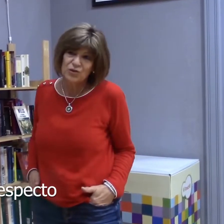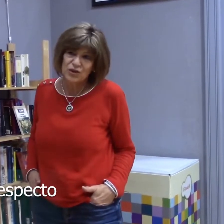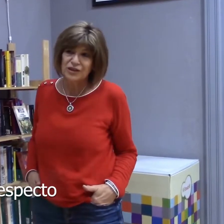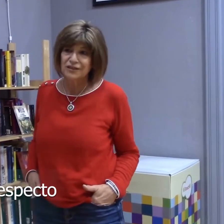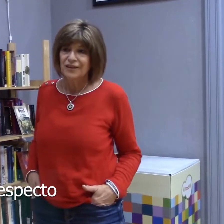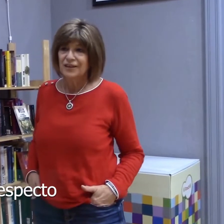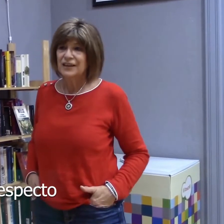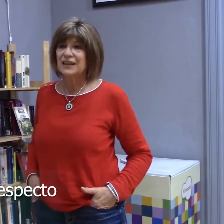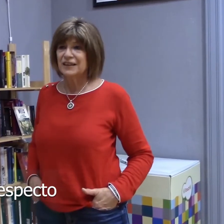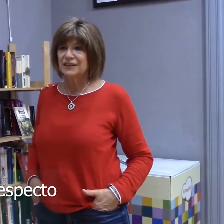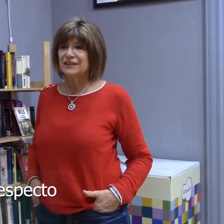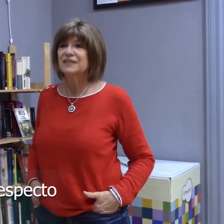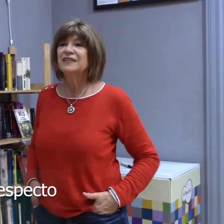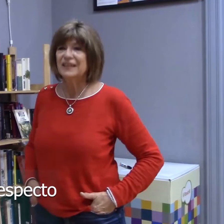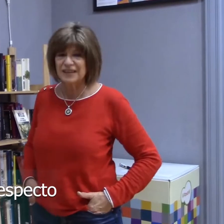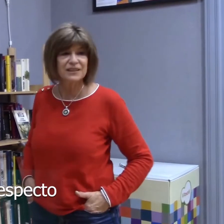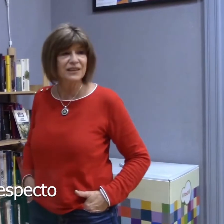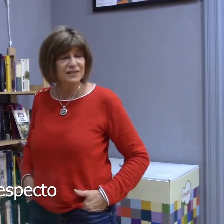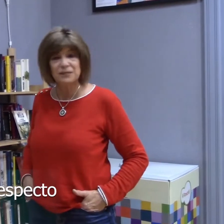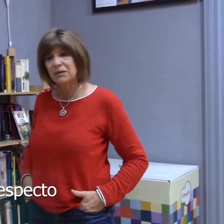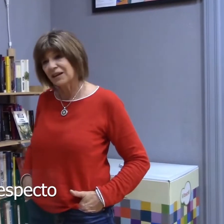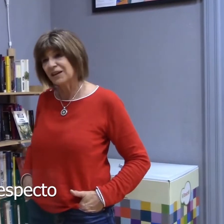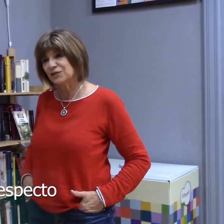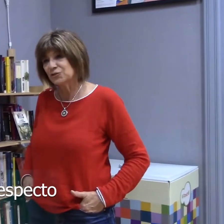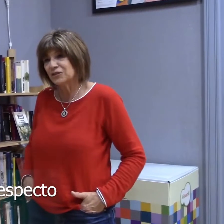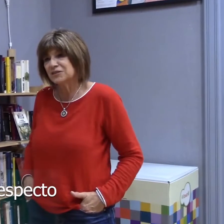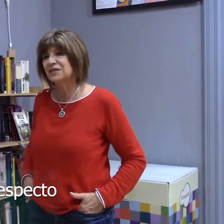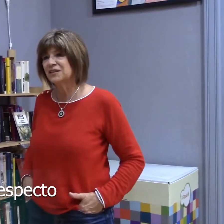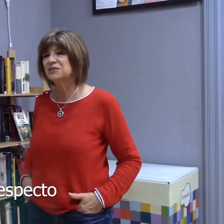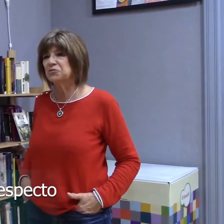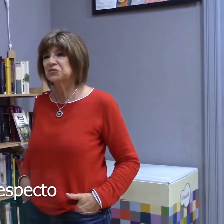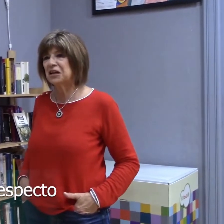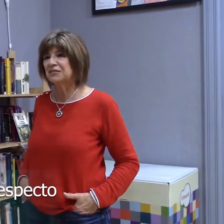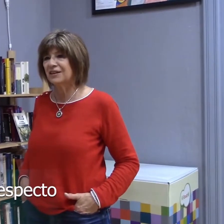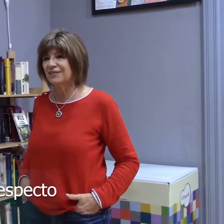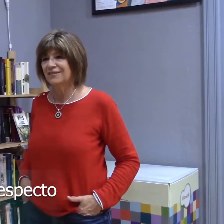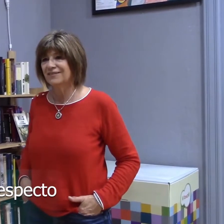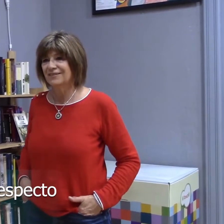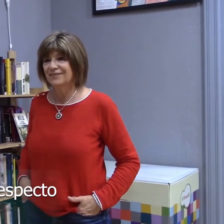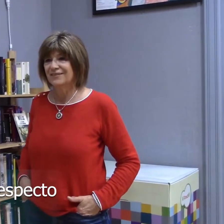difusión, que la gente se interese y que sepa que esto es importante.